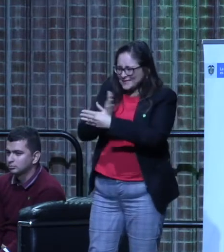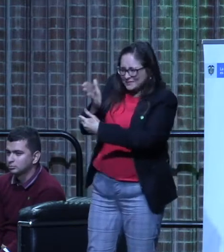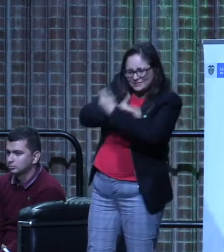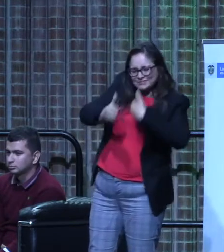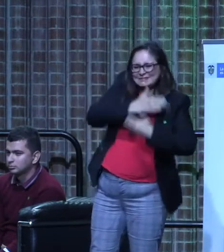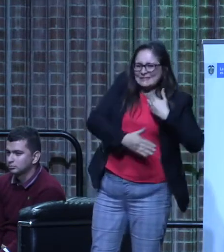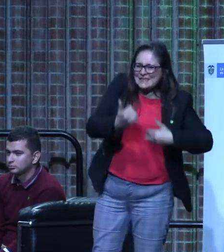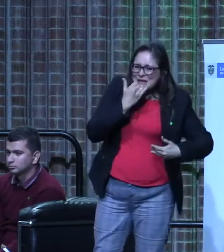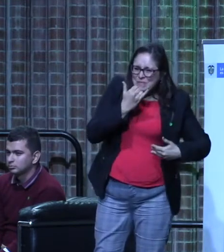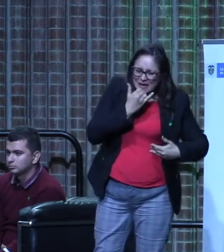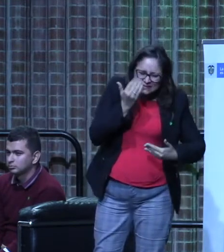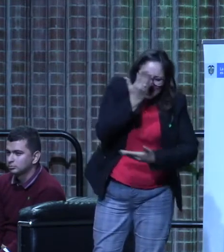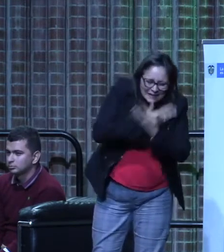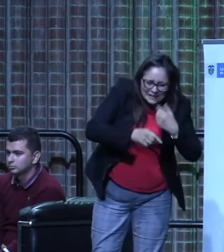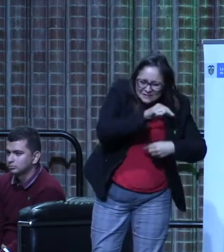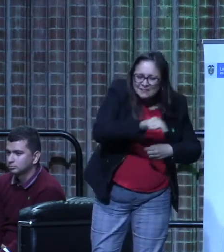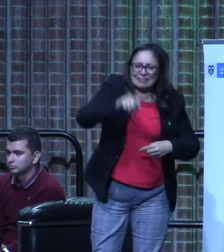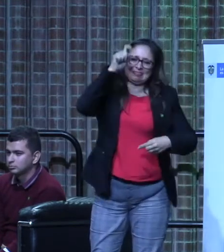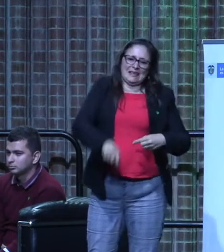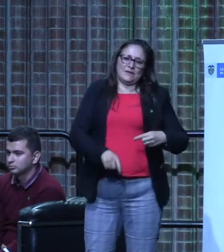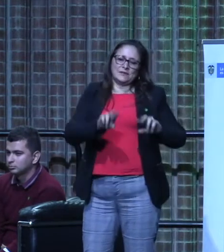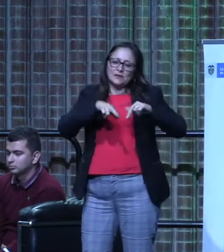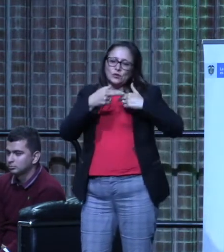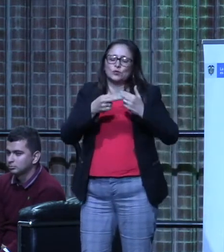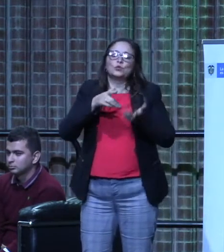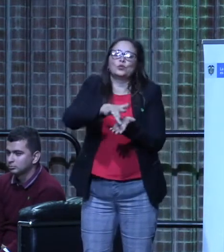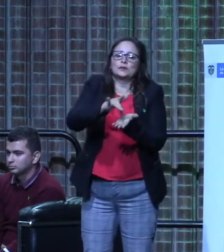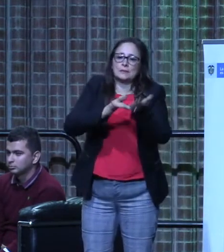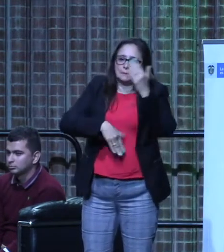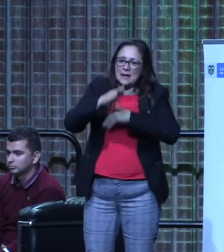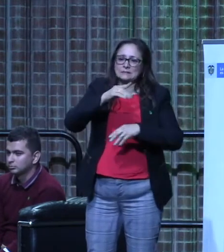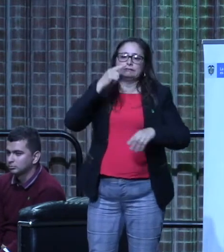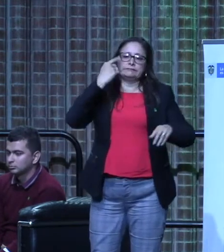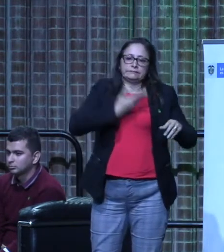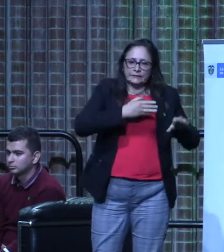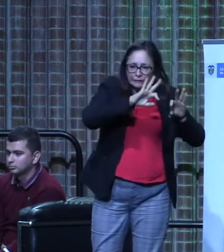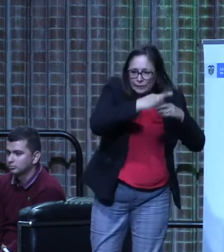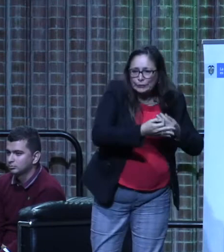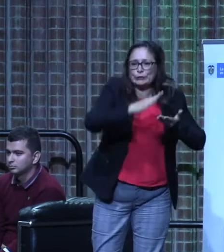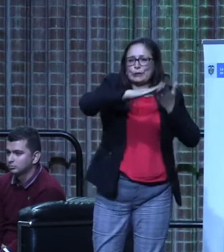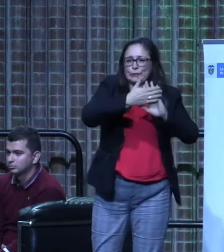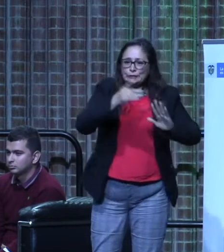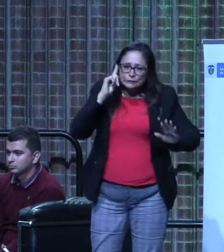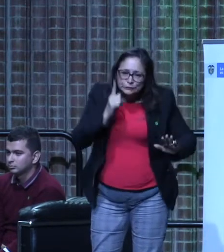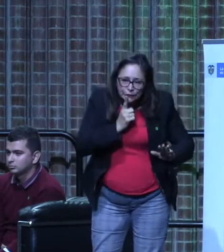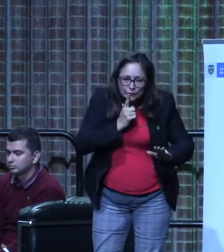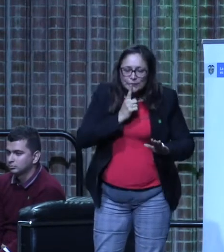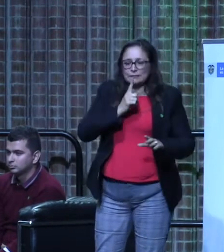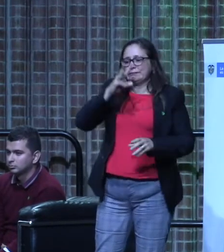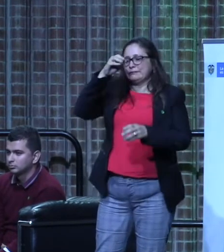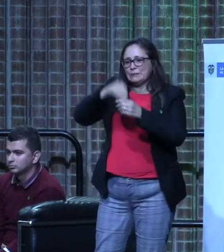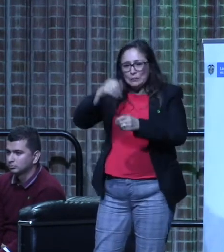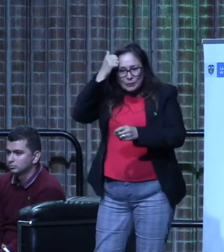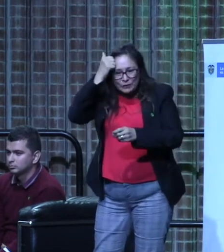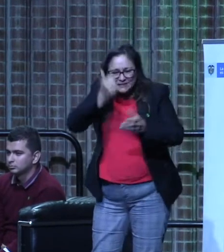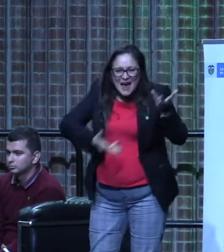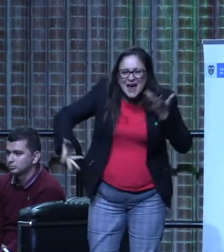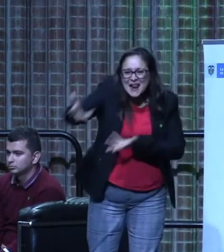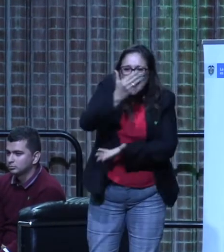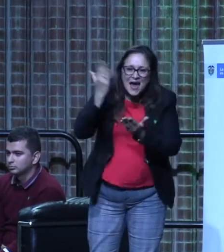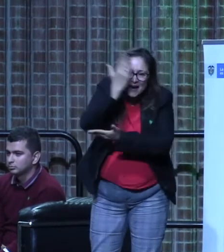y empiezan con unos procesos de drogadicción o a veces situaciones